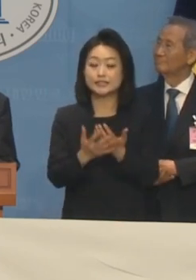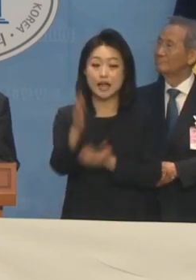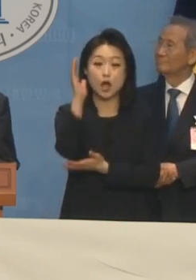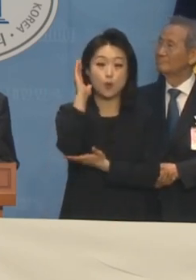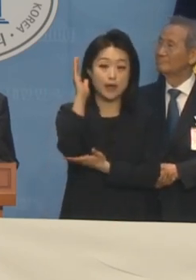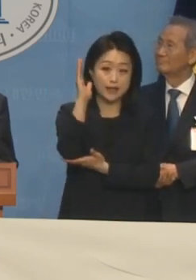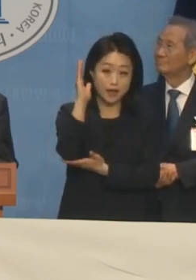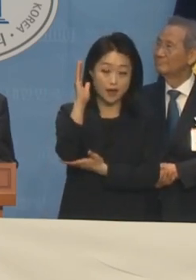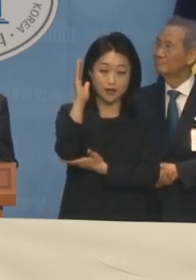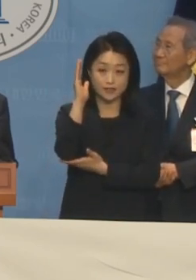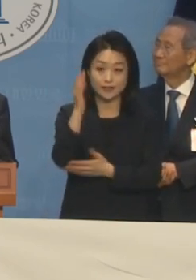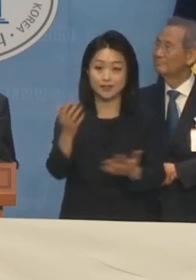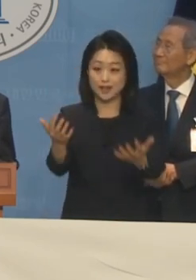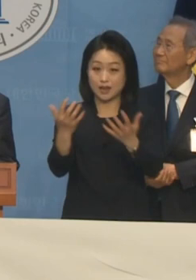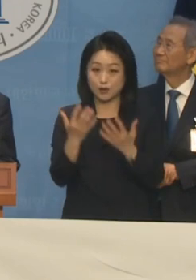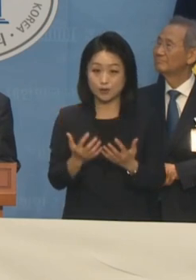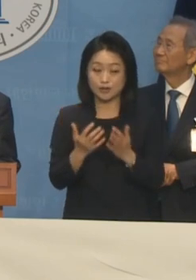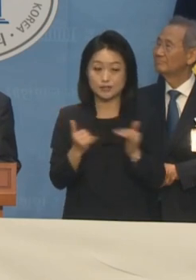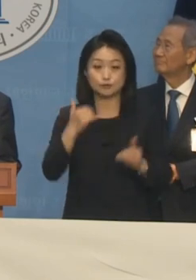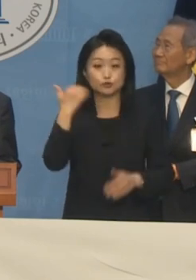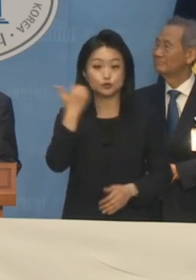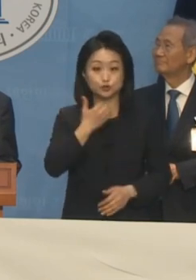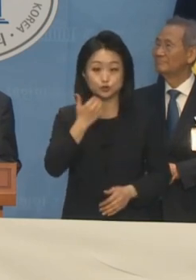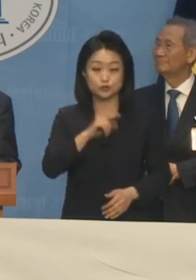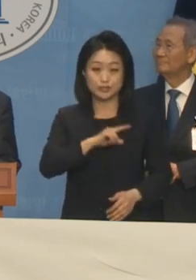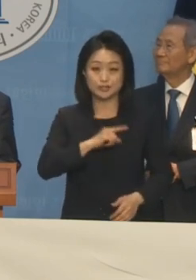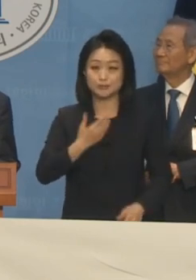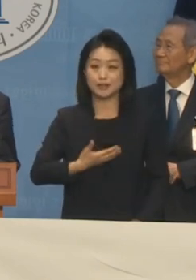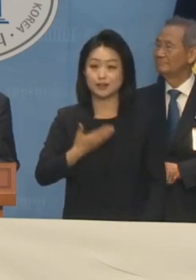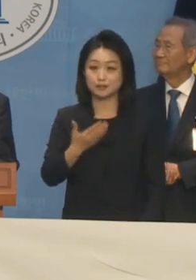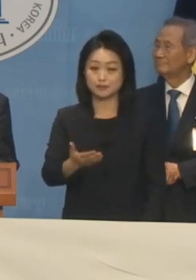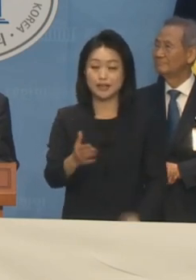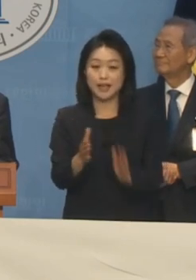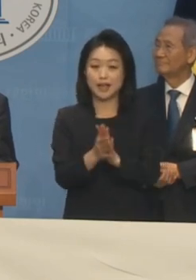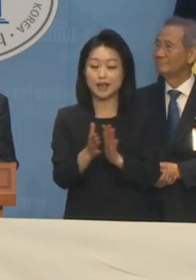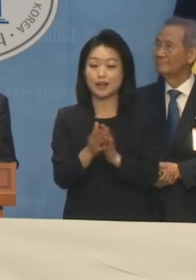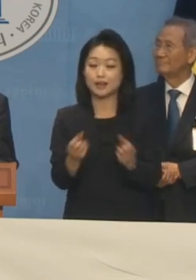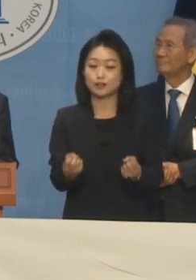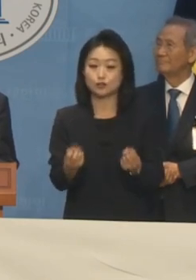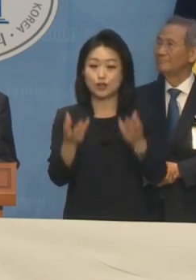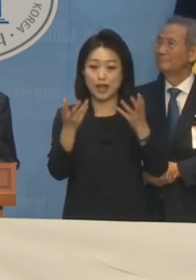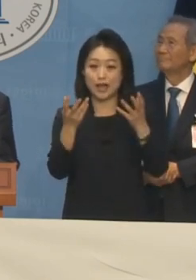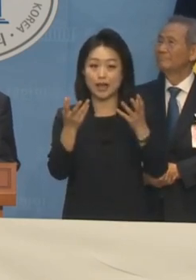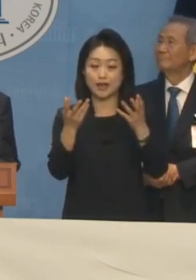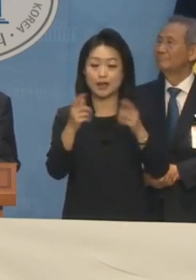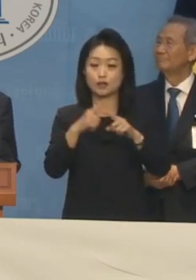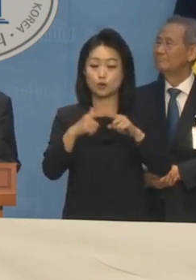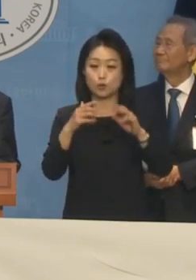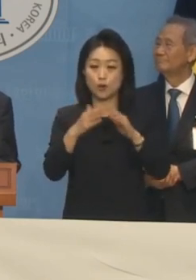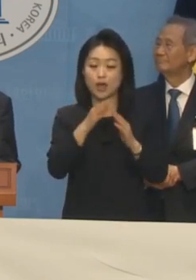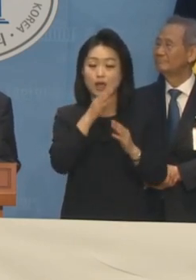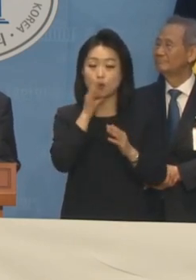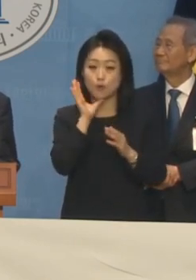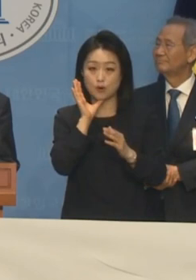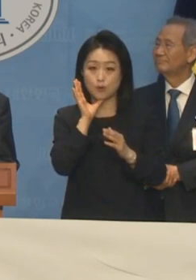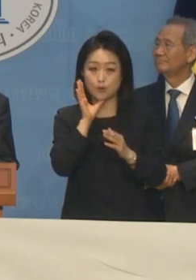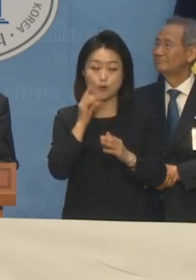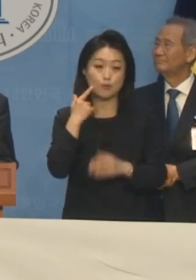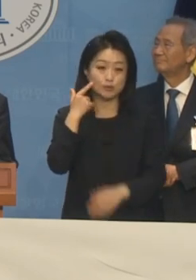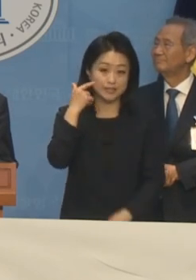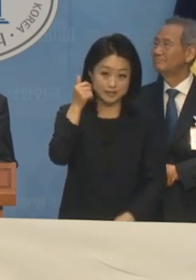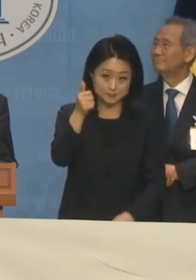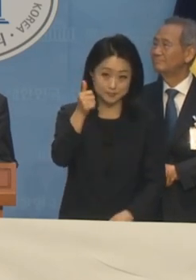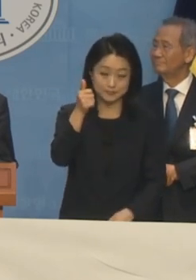기자회견에 나오신 분을 소개합니다. 할렐루야 교회 원로